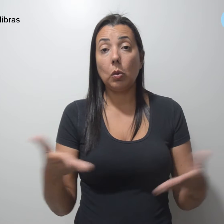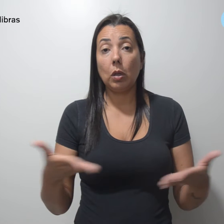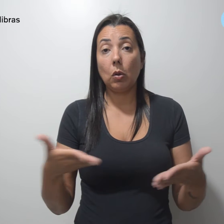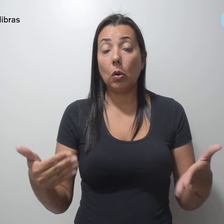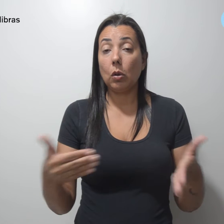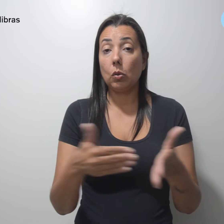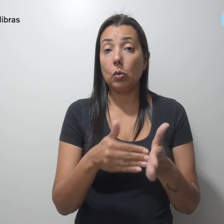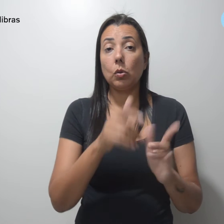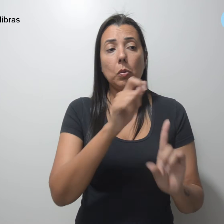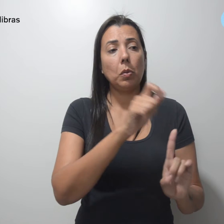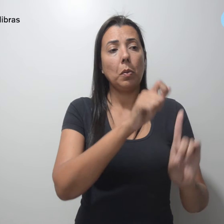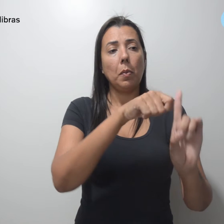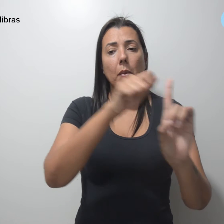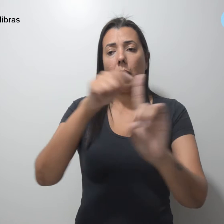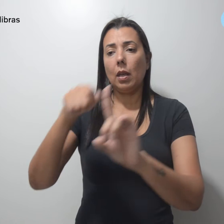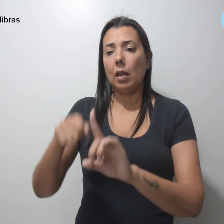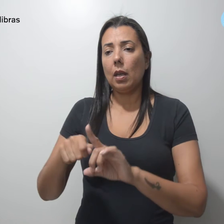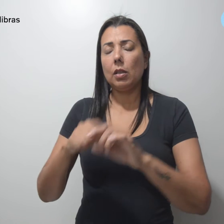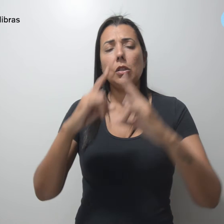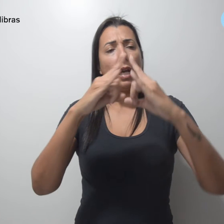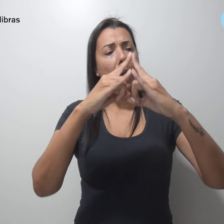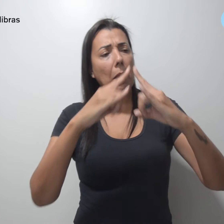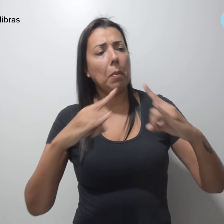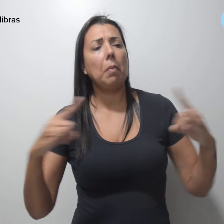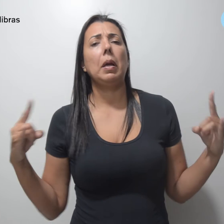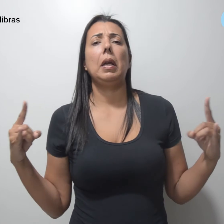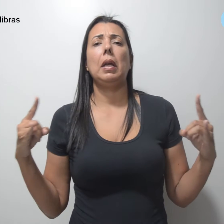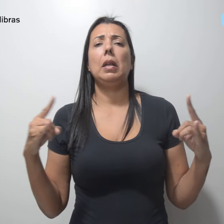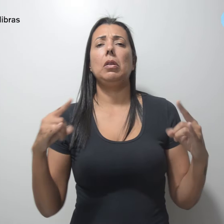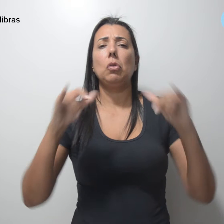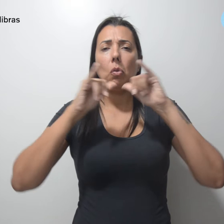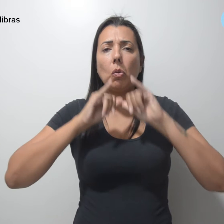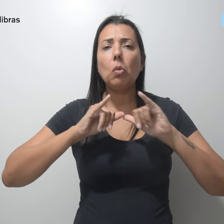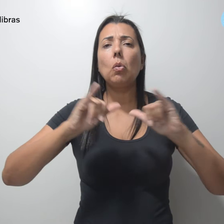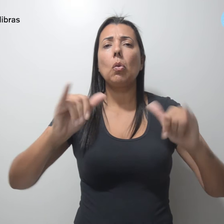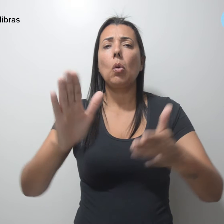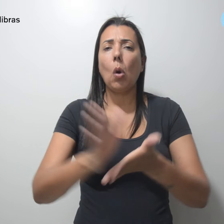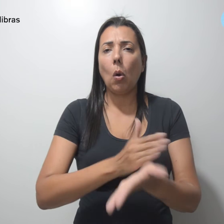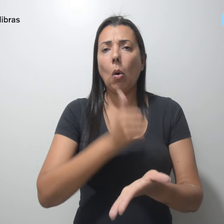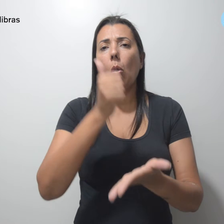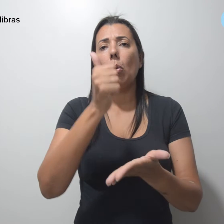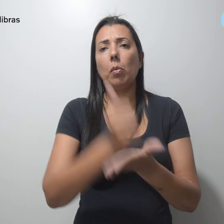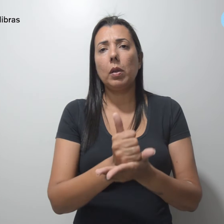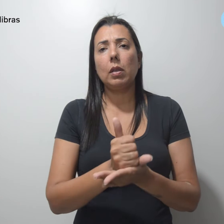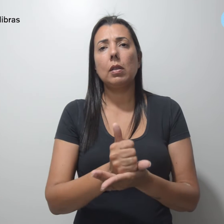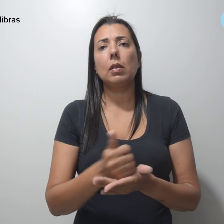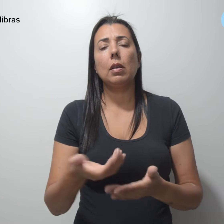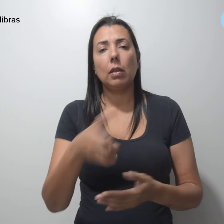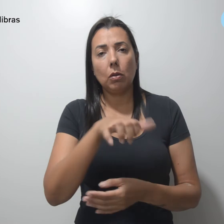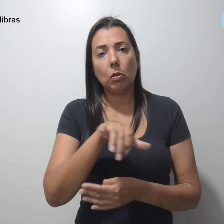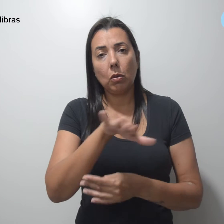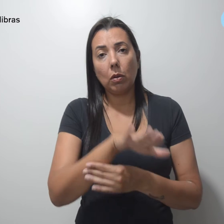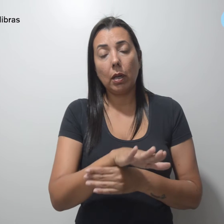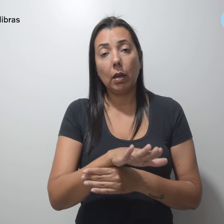últimos meses de acampamento declaradamente golpista nas imediações do Quartel-General